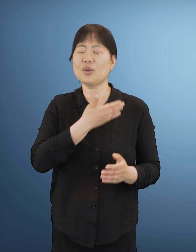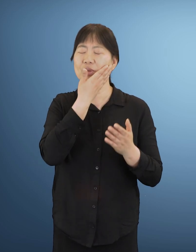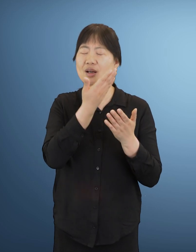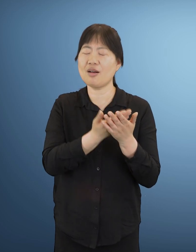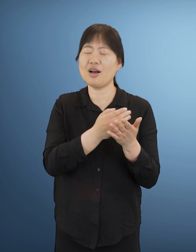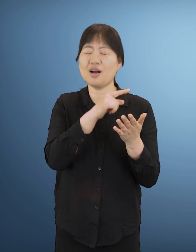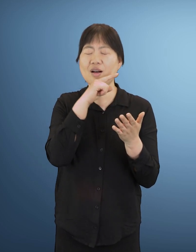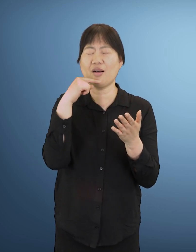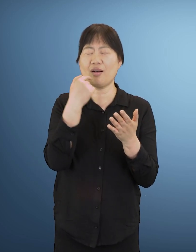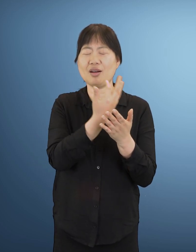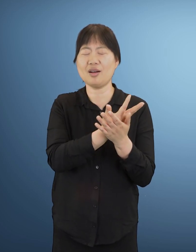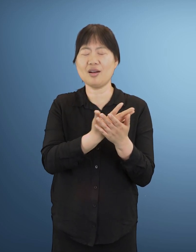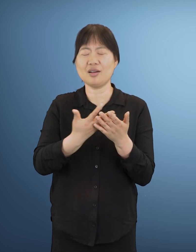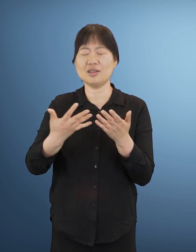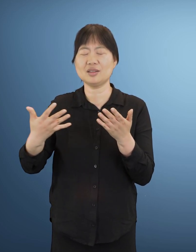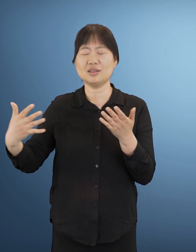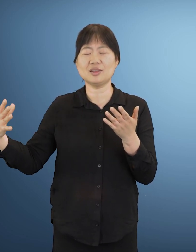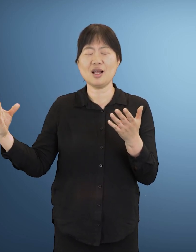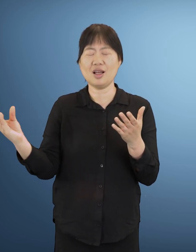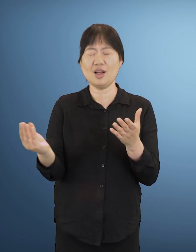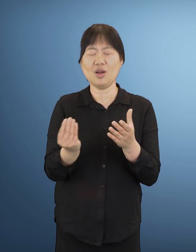십자가의 보혈